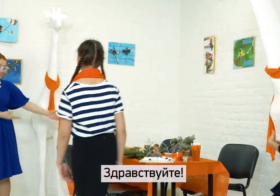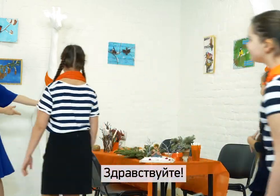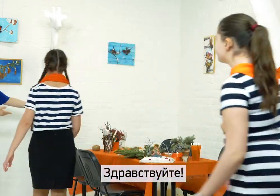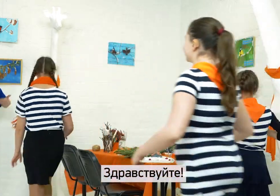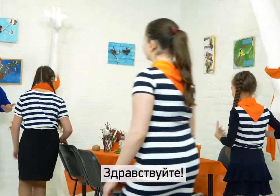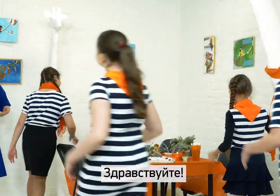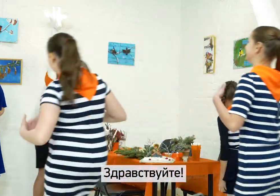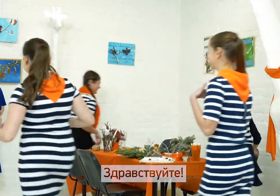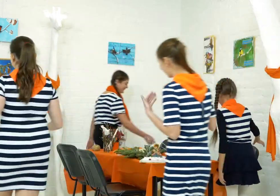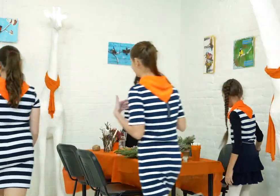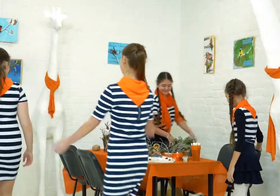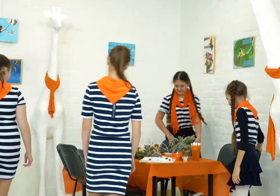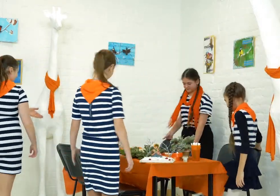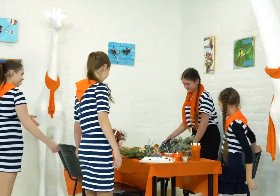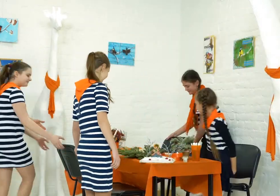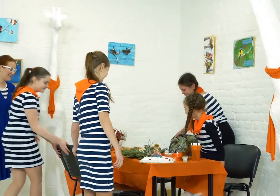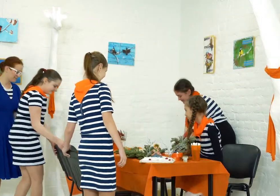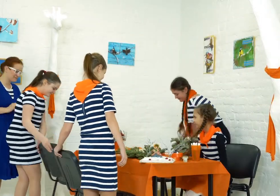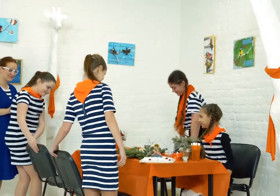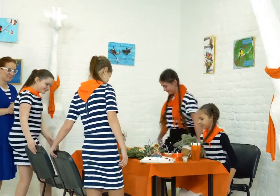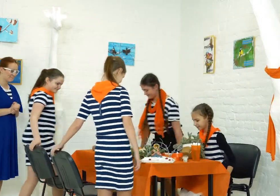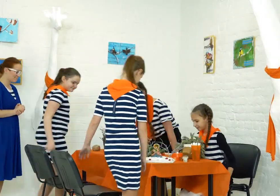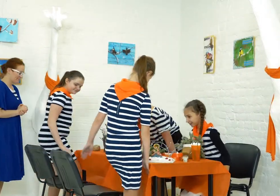Здравствуйте. Здравствуйте. Здравствуйте.